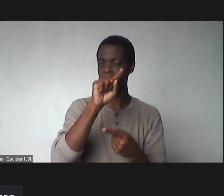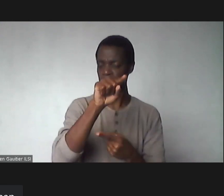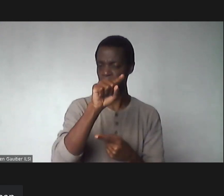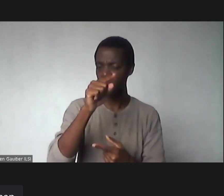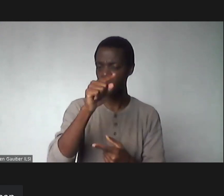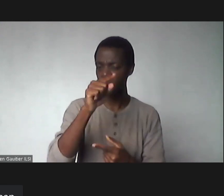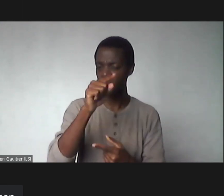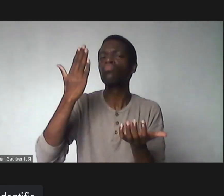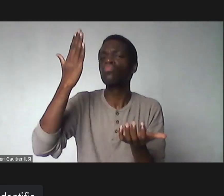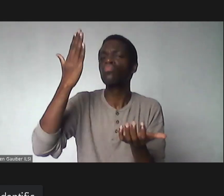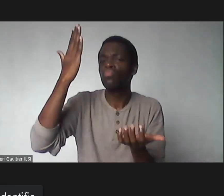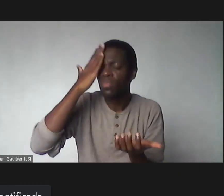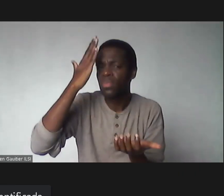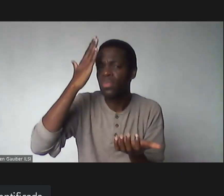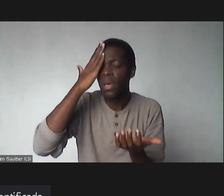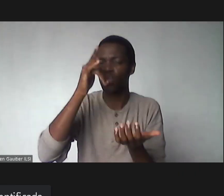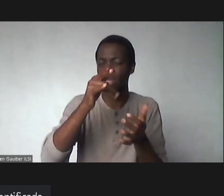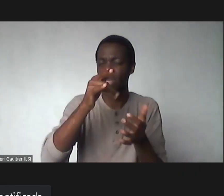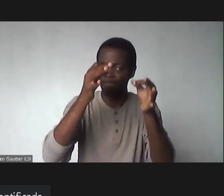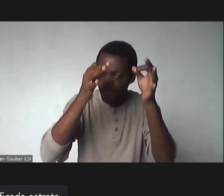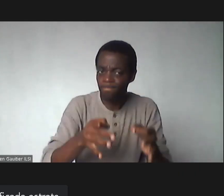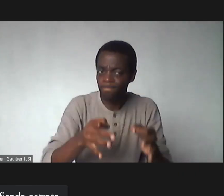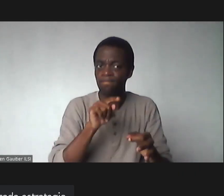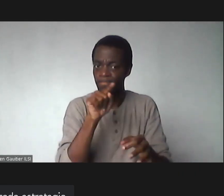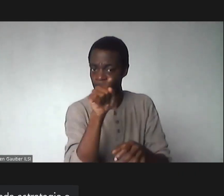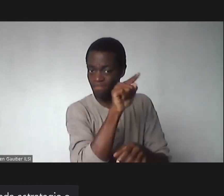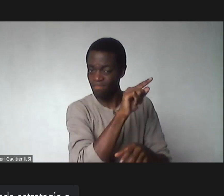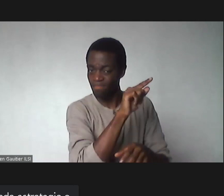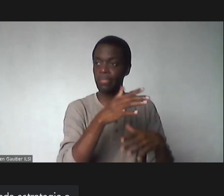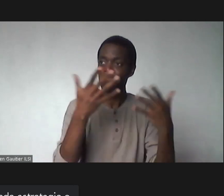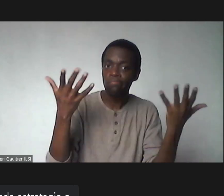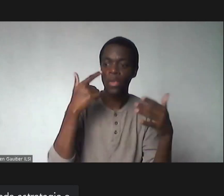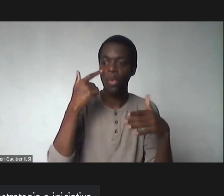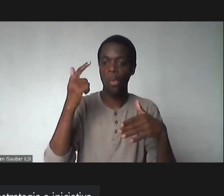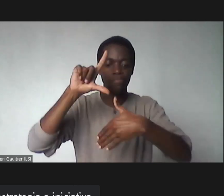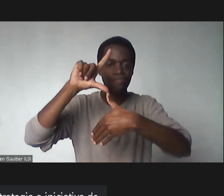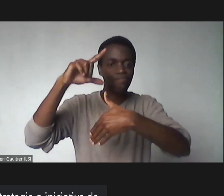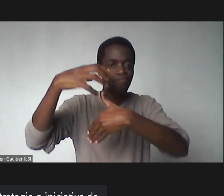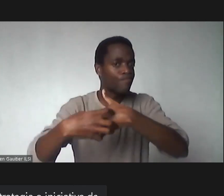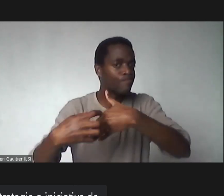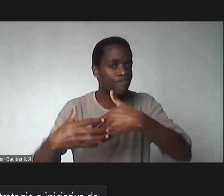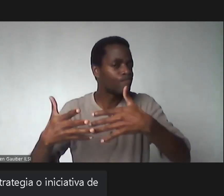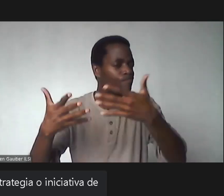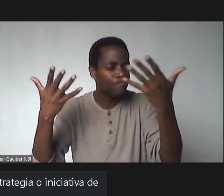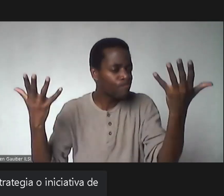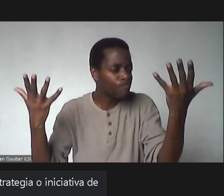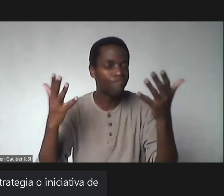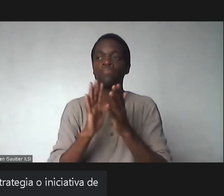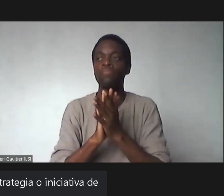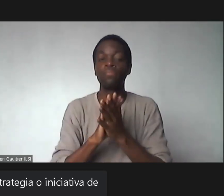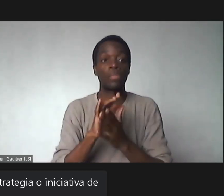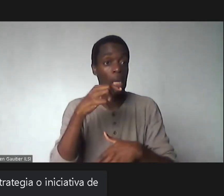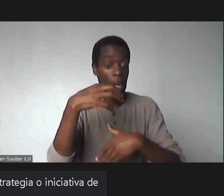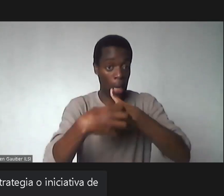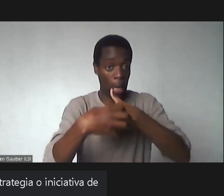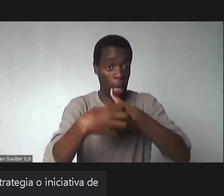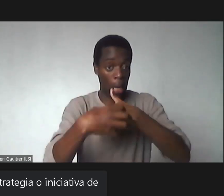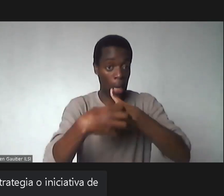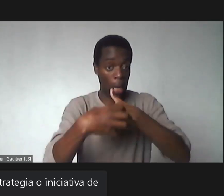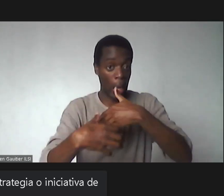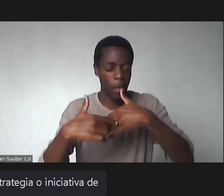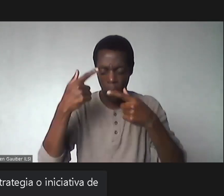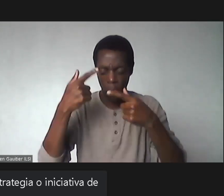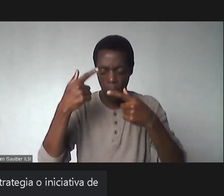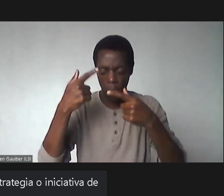estrategia o iniciativa de parte de algún país de Latinoamérica, y a esto me refiero a una estrategia o iniciativa